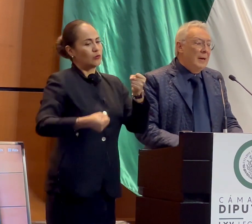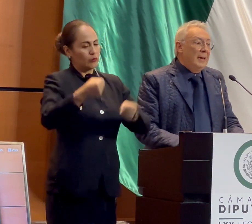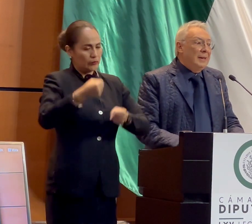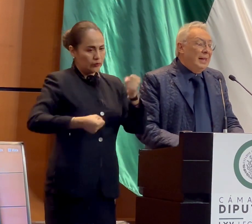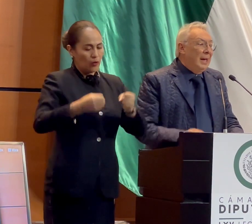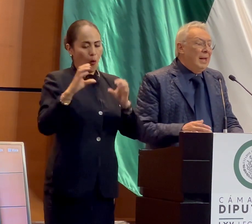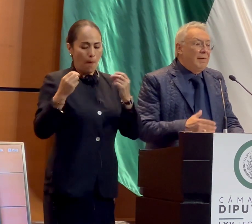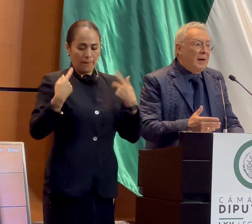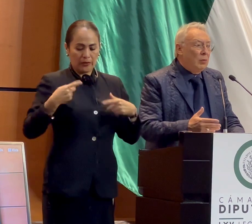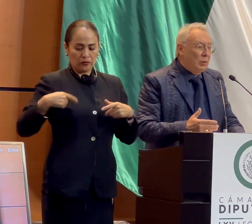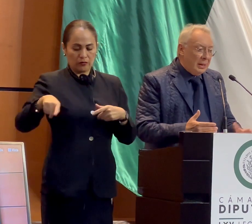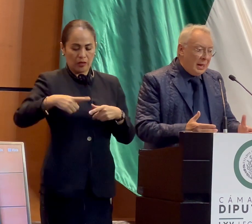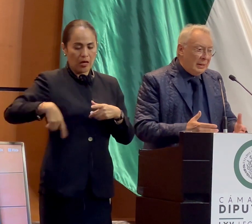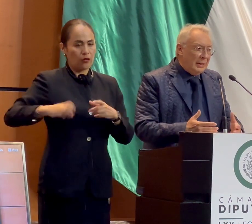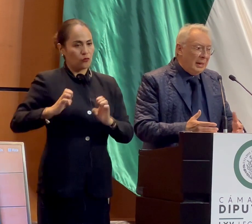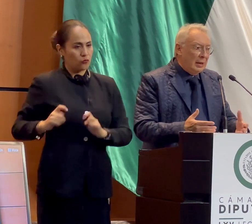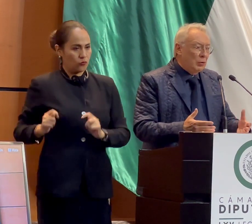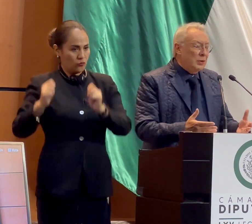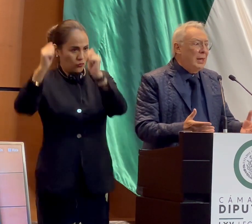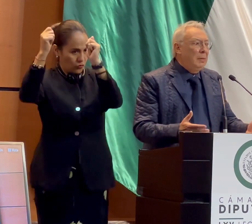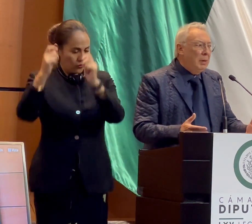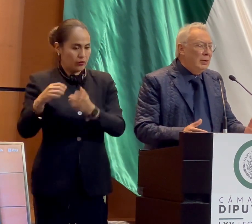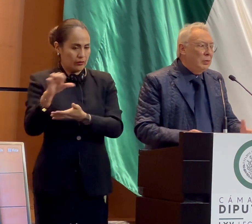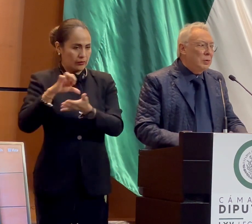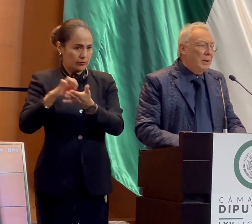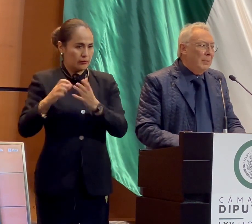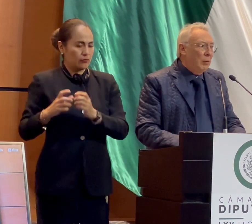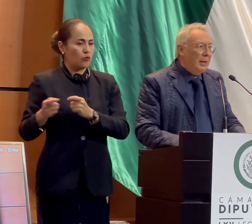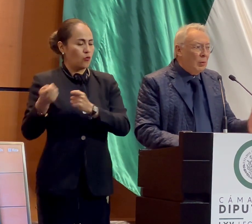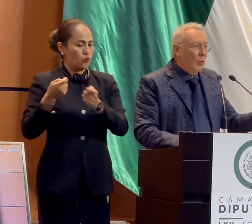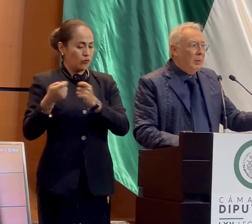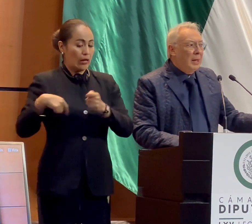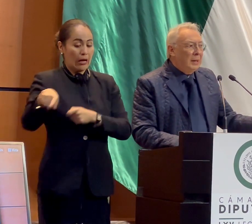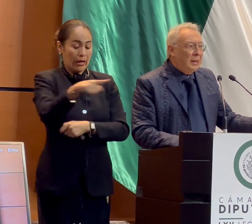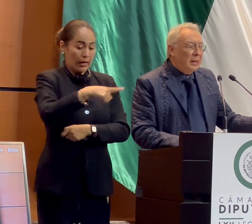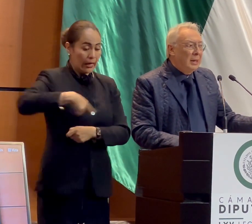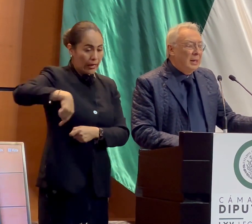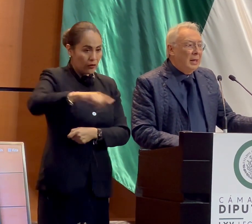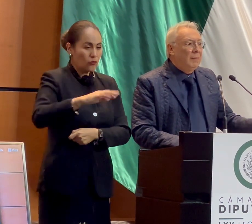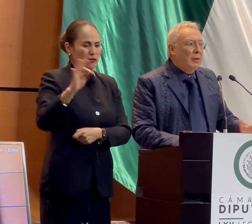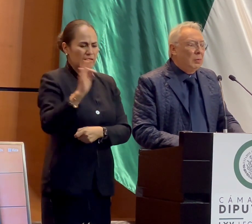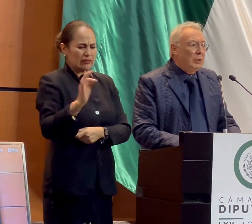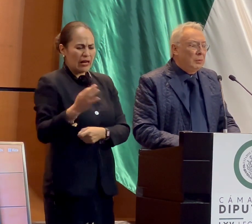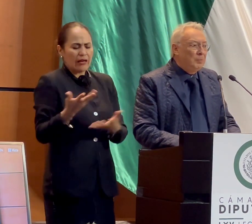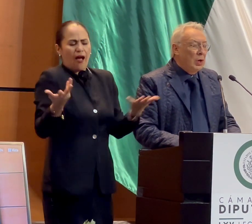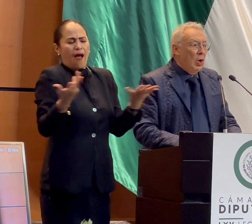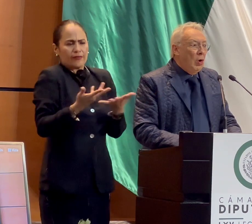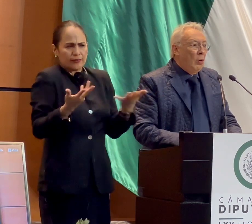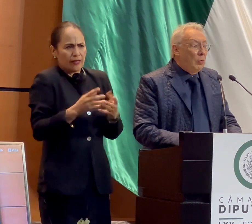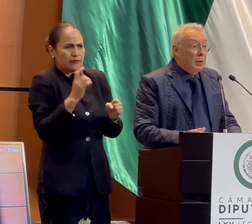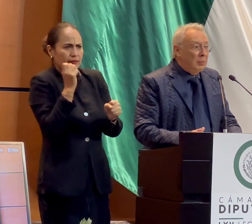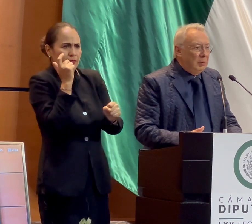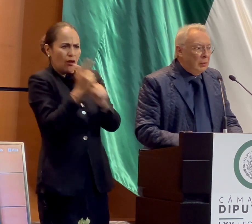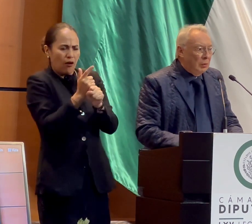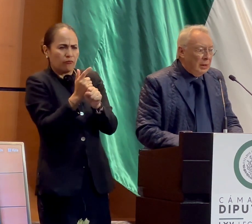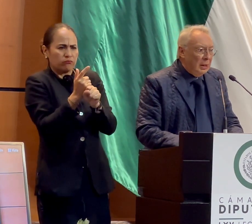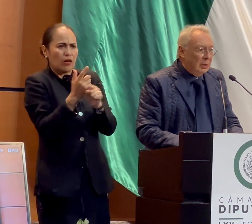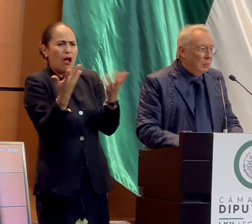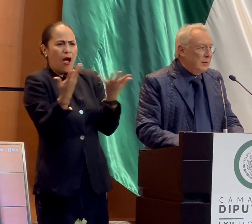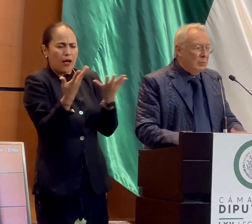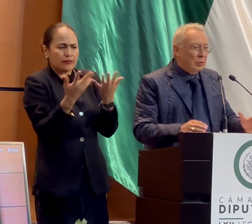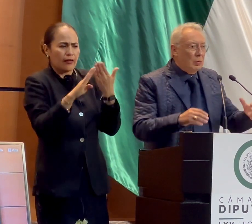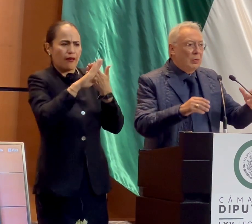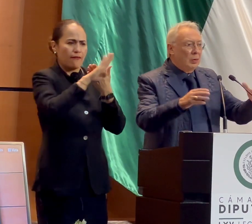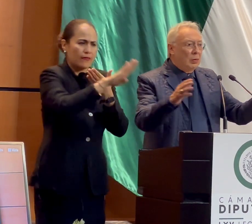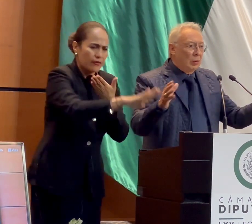involucrado tengan la facultad y tengan los elementos para poder o evadir el fenómeno o poder vivir con él,